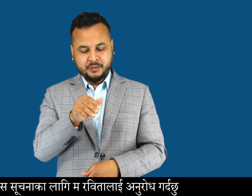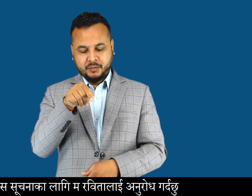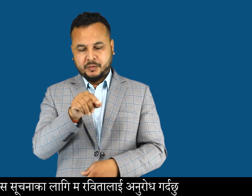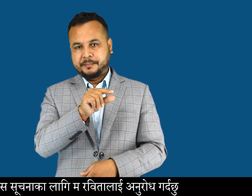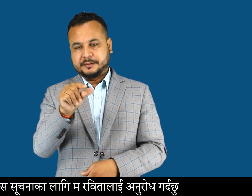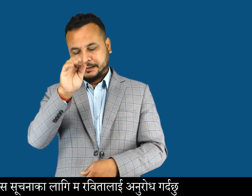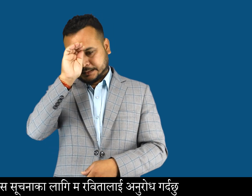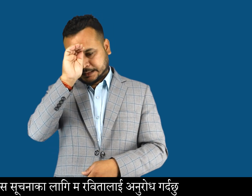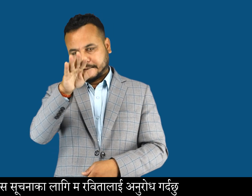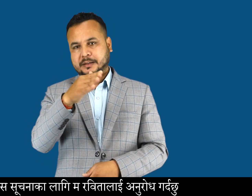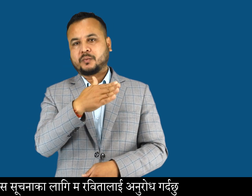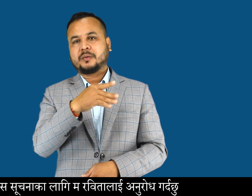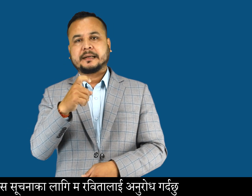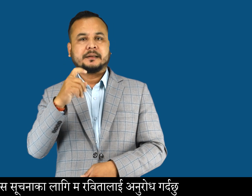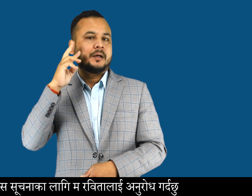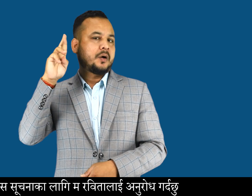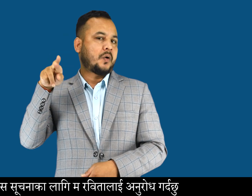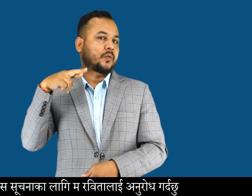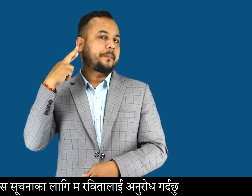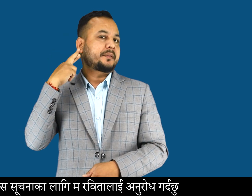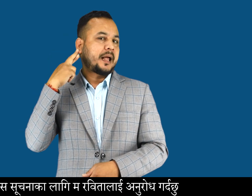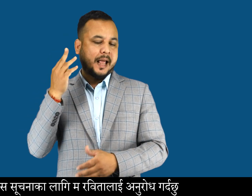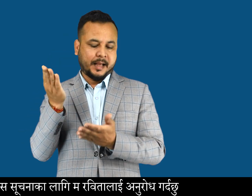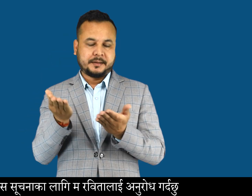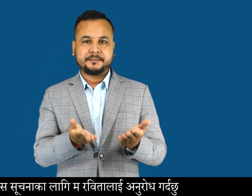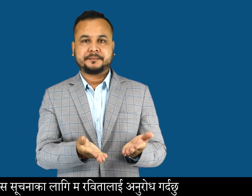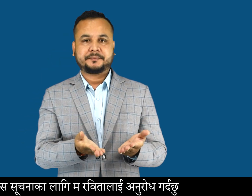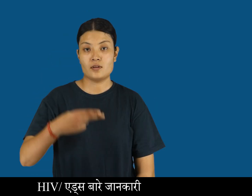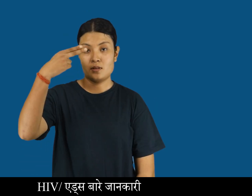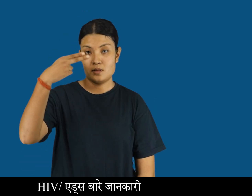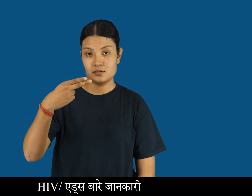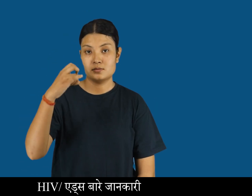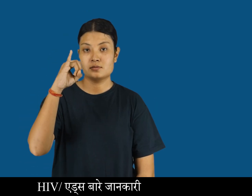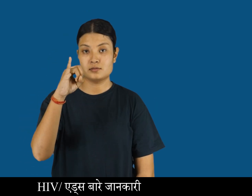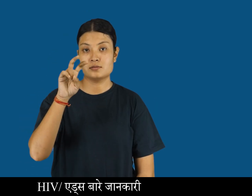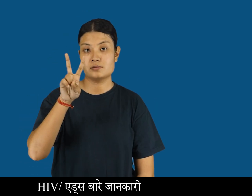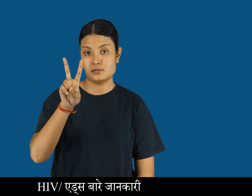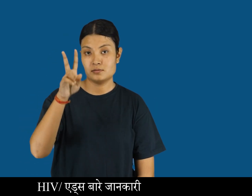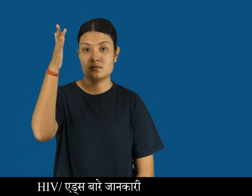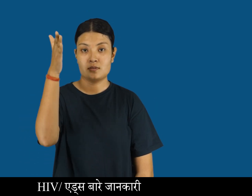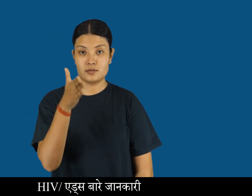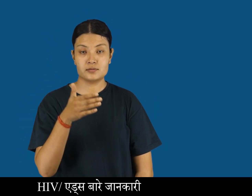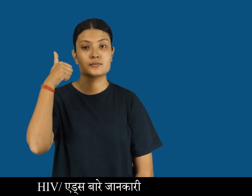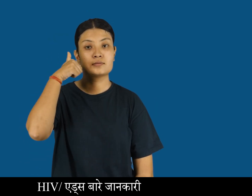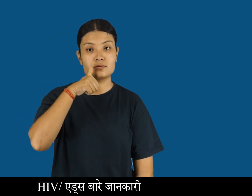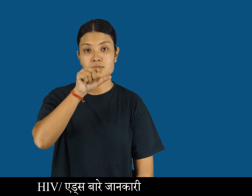यस सूचनाको लागि म रवितालाई अनुरोध गर्दछु। HIV एड्स बारे